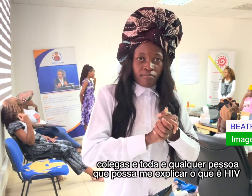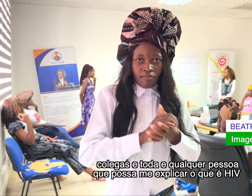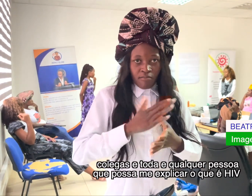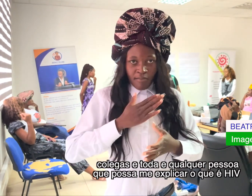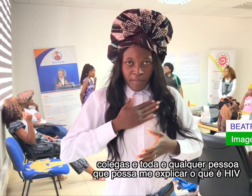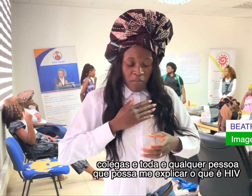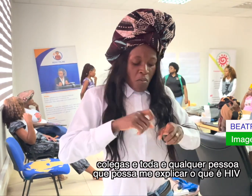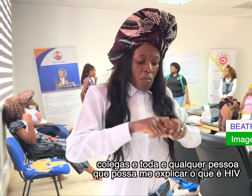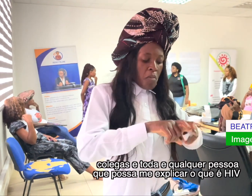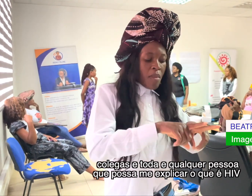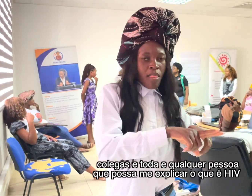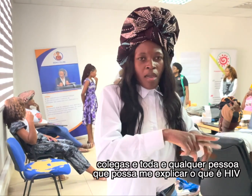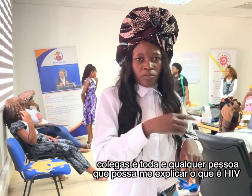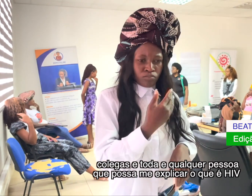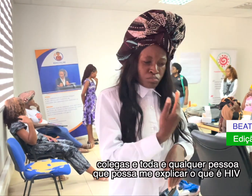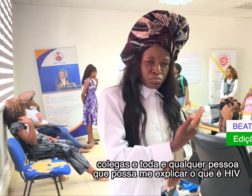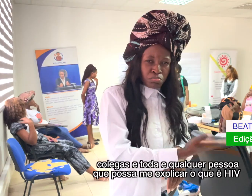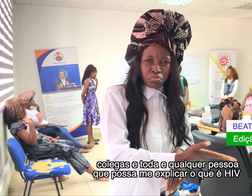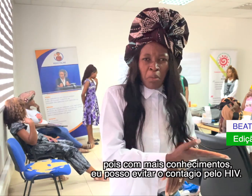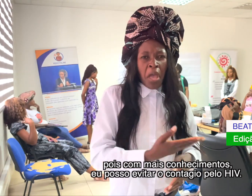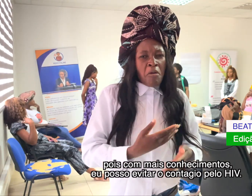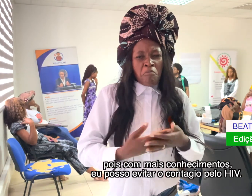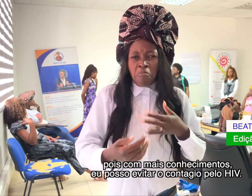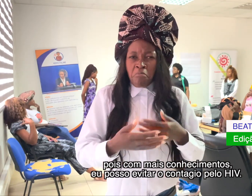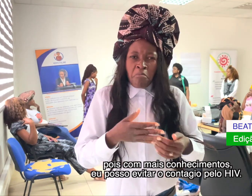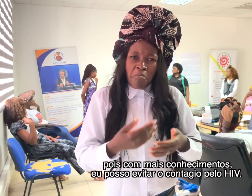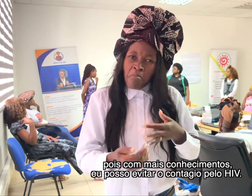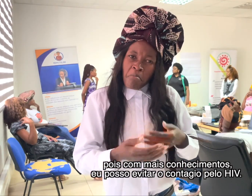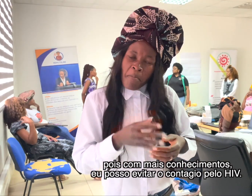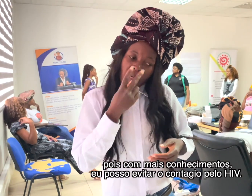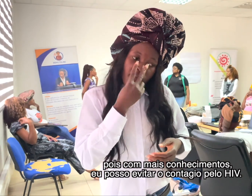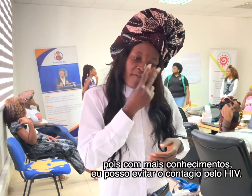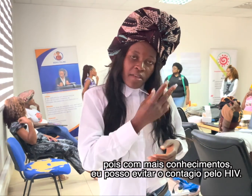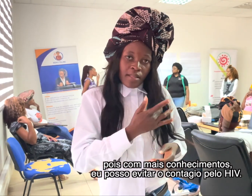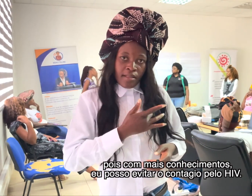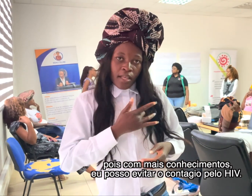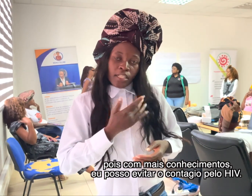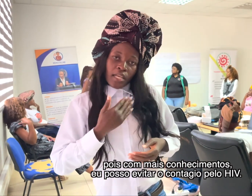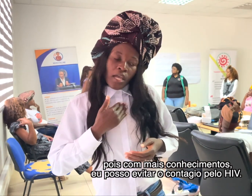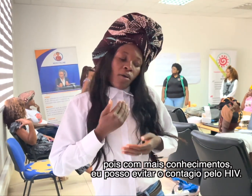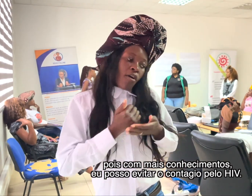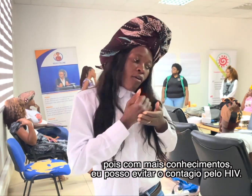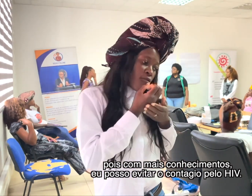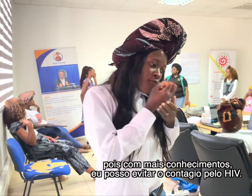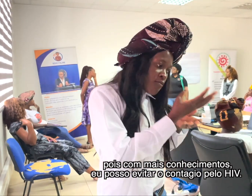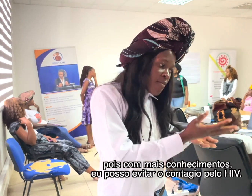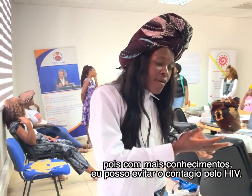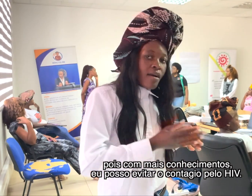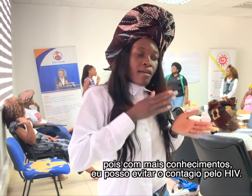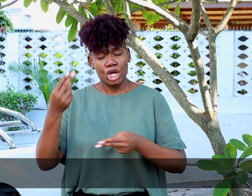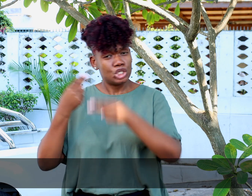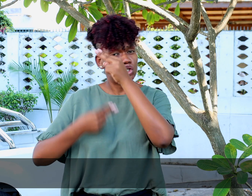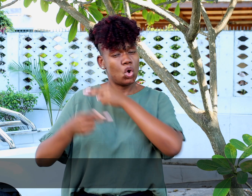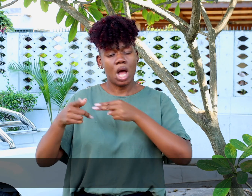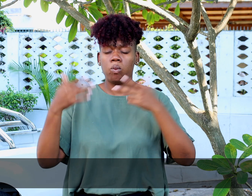qualquer pessoa que possa explicar o que é o HIV, pois com mais conhecimentos eu posso evitar o contágio pelo HIV.